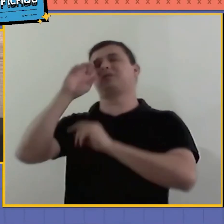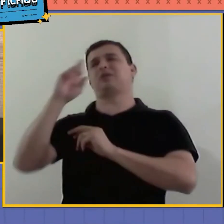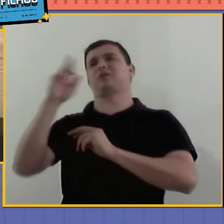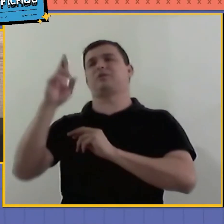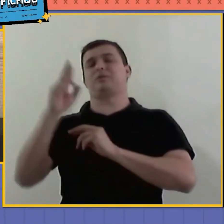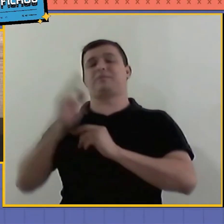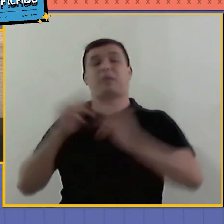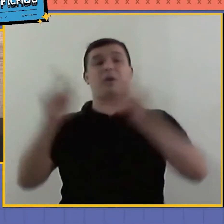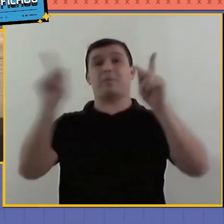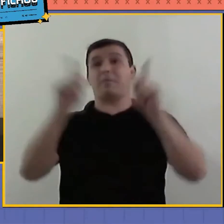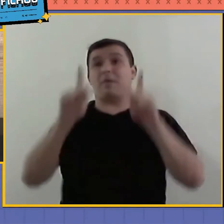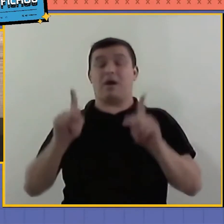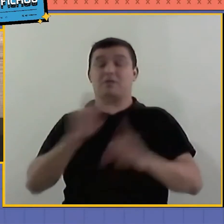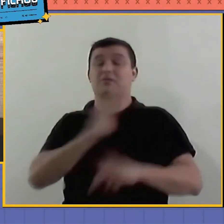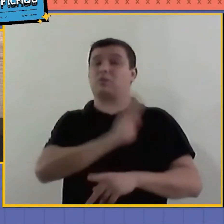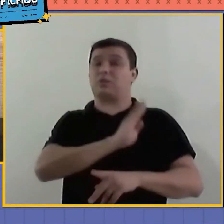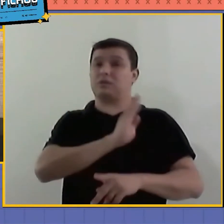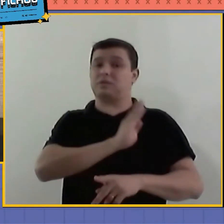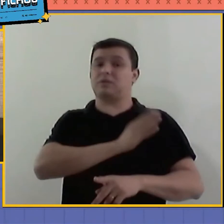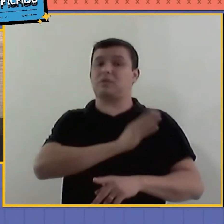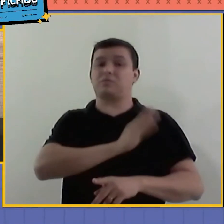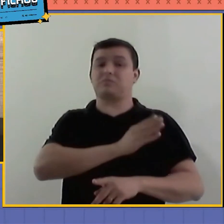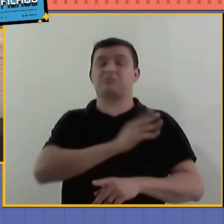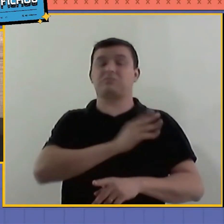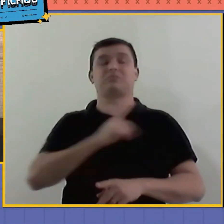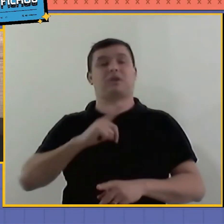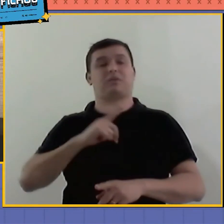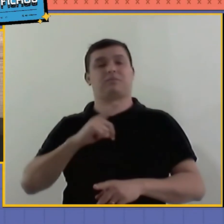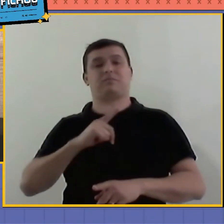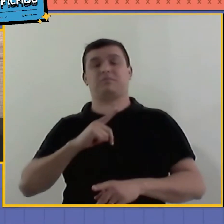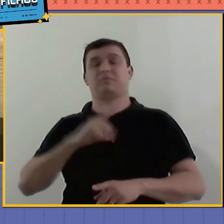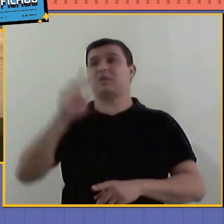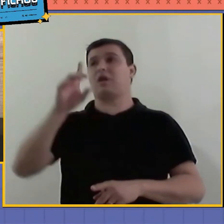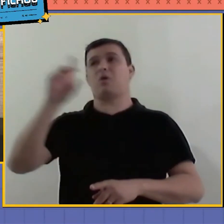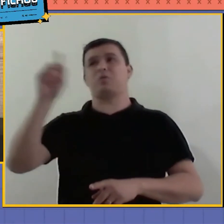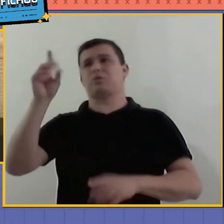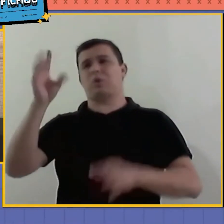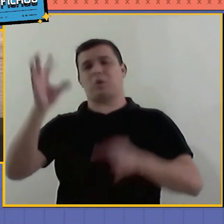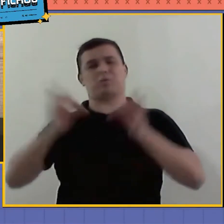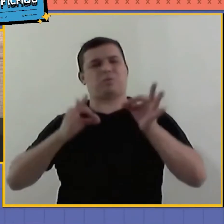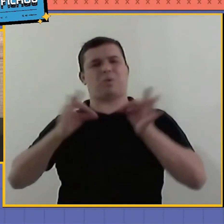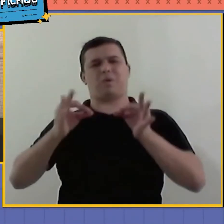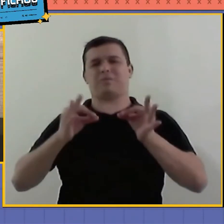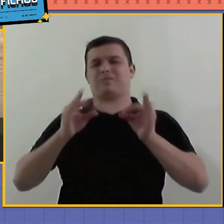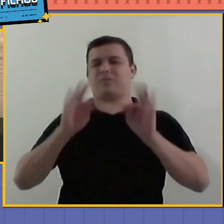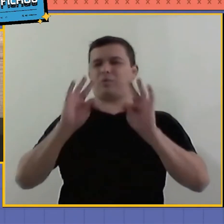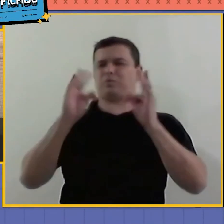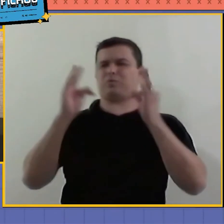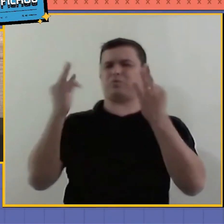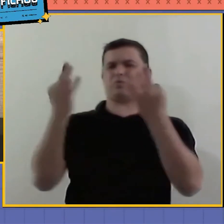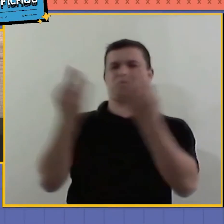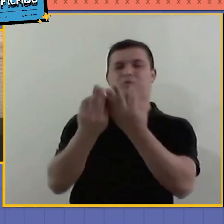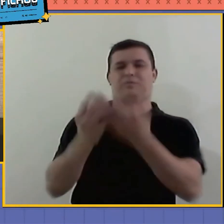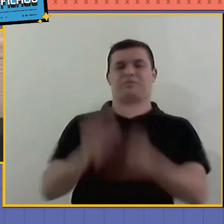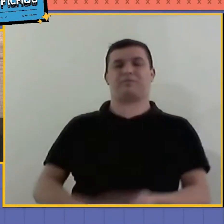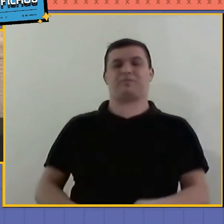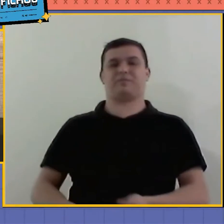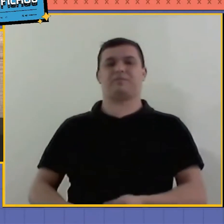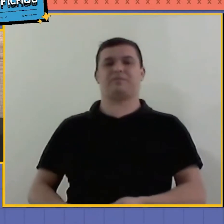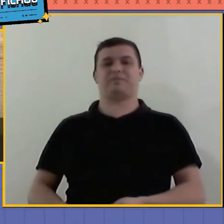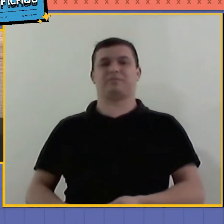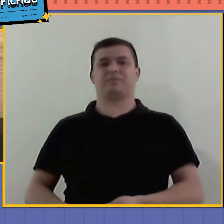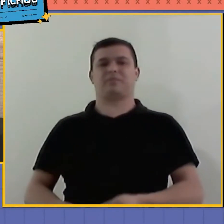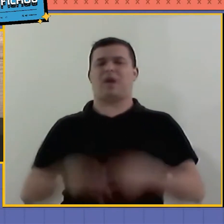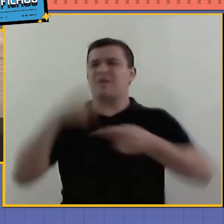paz que eu percebo que ele tá no controle de tudo e assim amados a gente vai falando de Deus para as pessoas